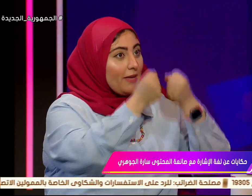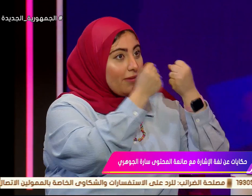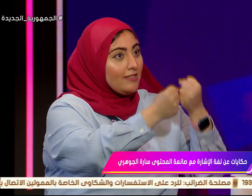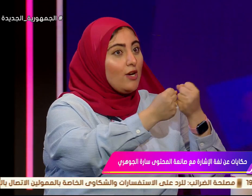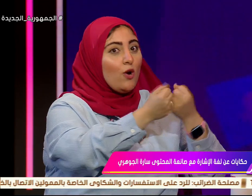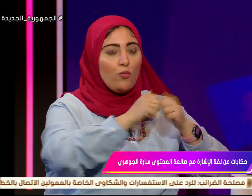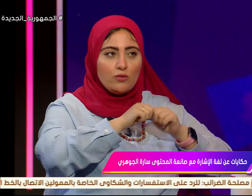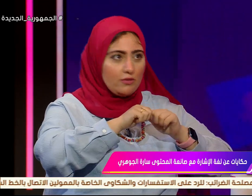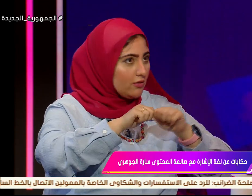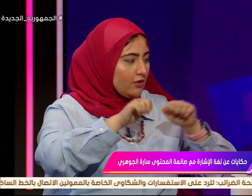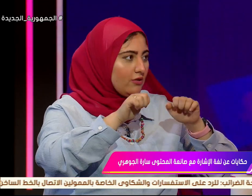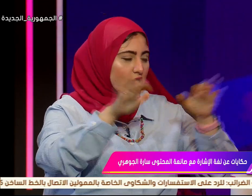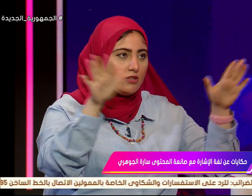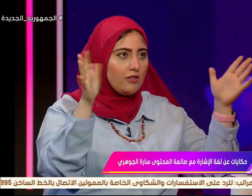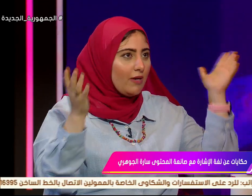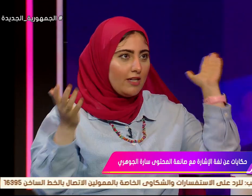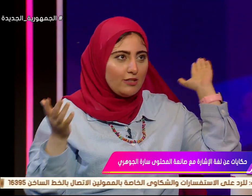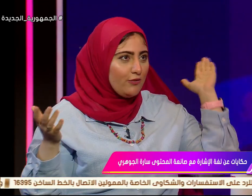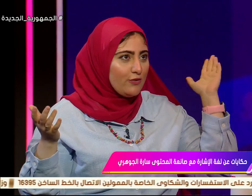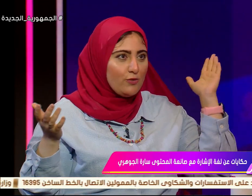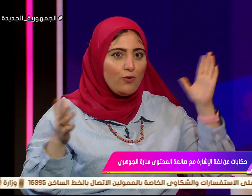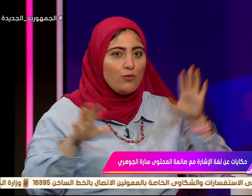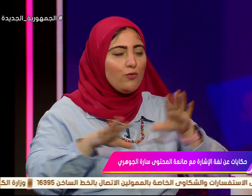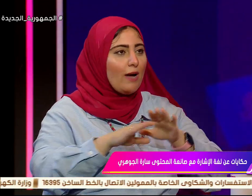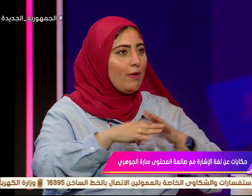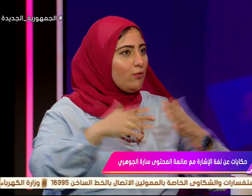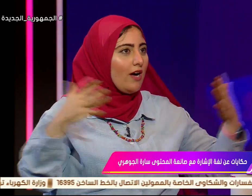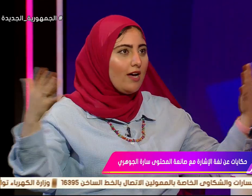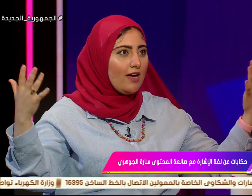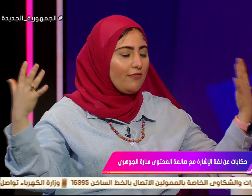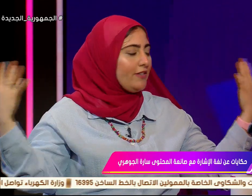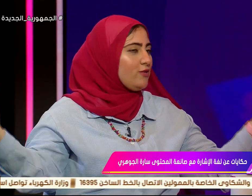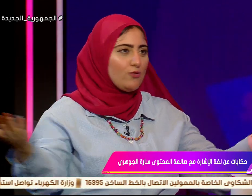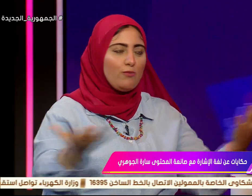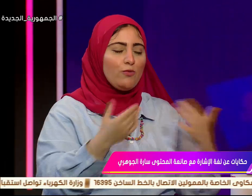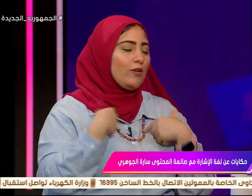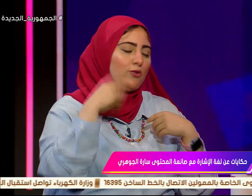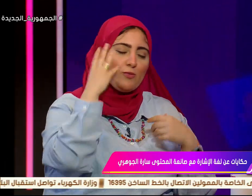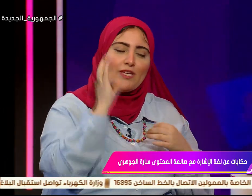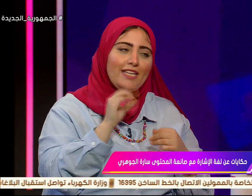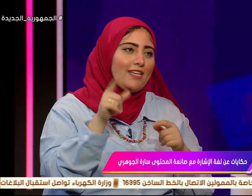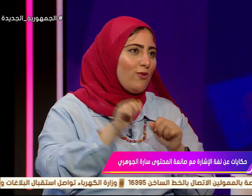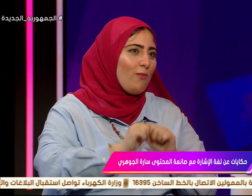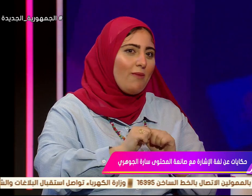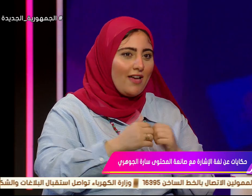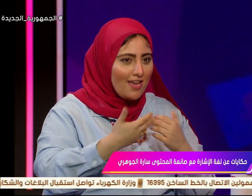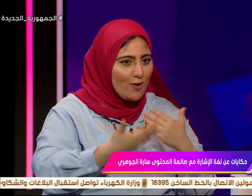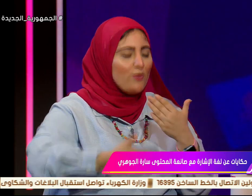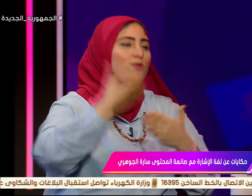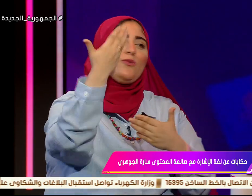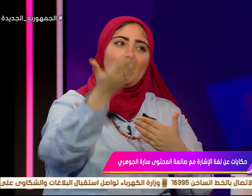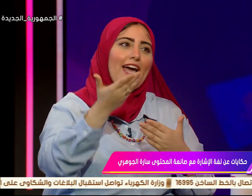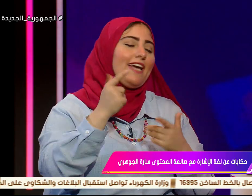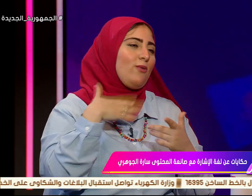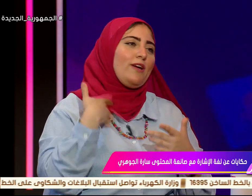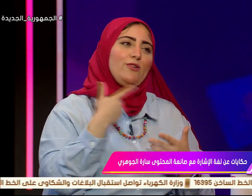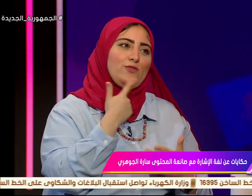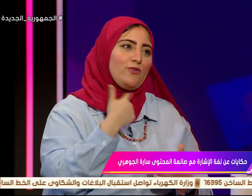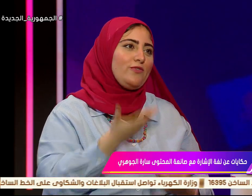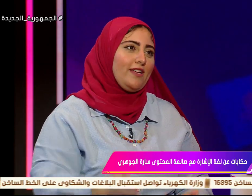كمان، وانتنشرت طبعا على التلفزيون وعملوها فريق الصم. وانا كنت مبسوطه جدا ان هم وصلوا للحاجه اللي هم كانوا نفسهم فيها.